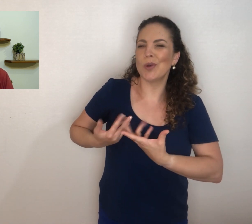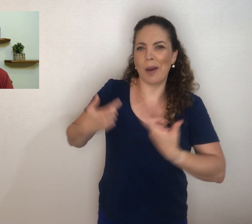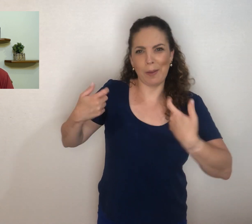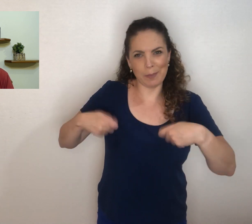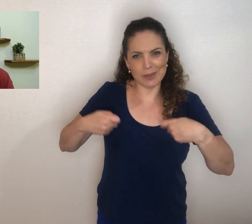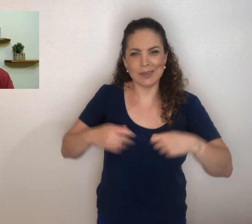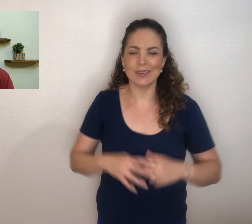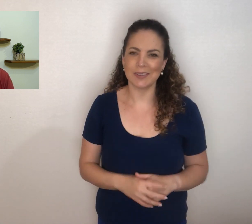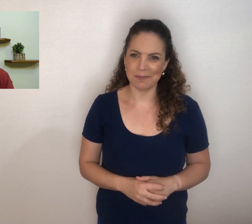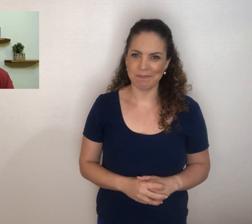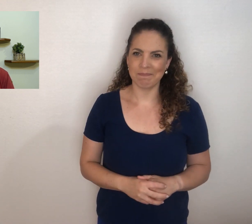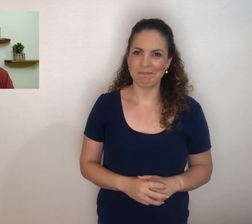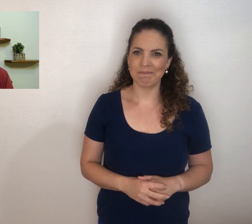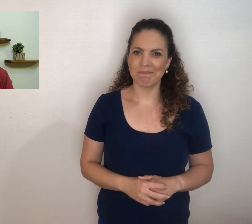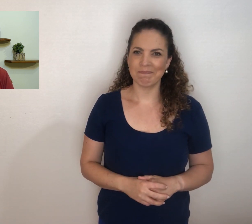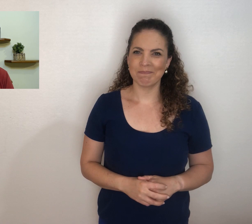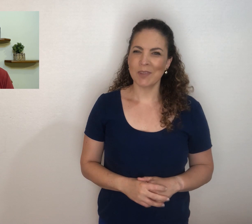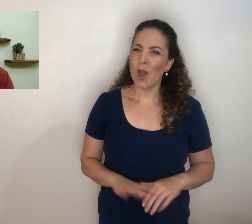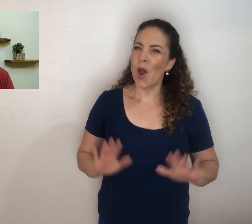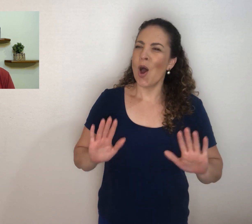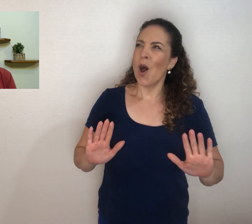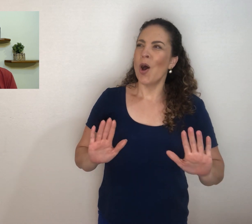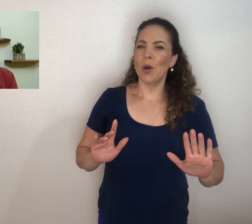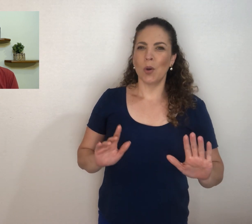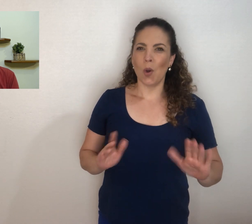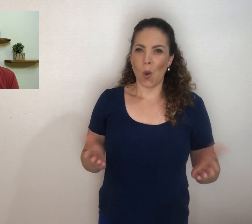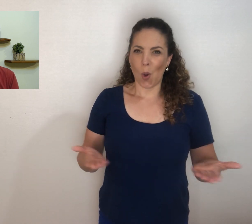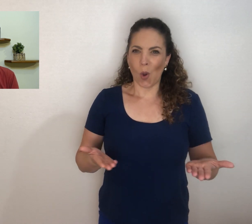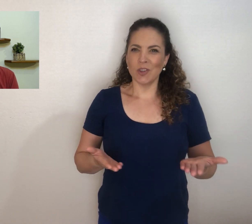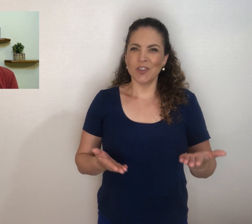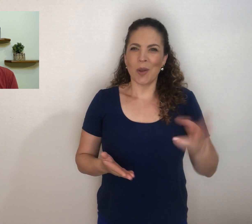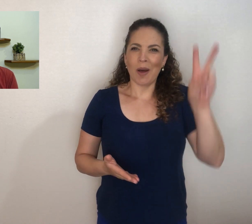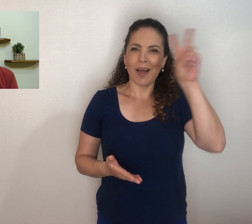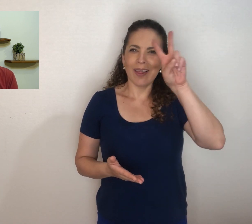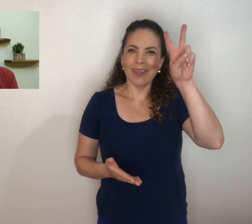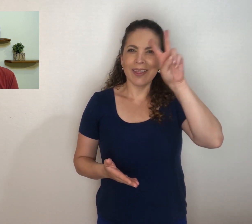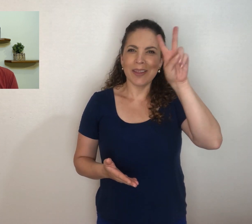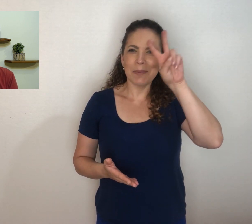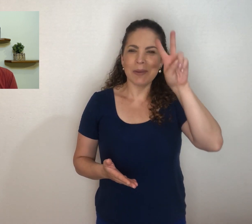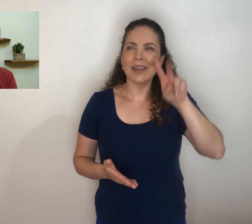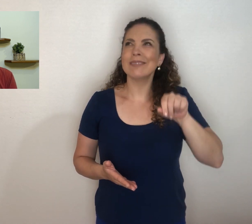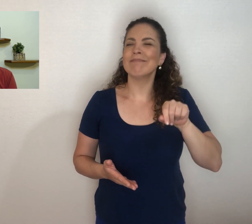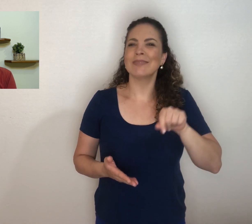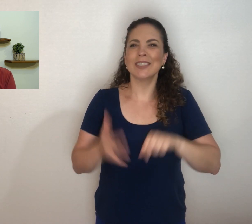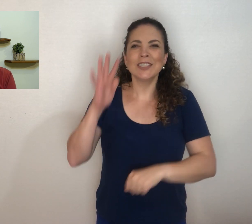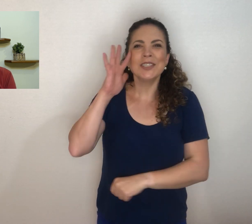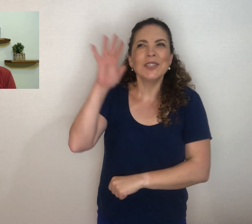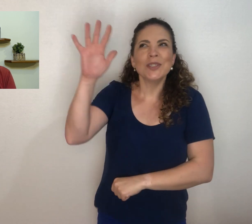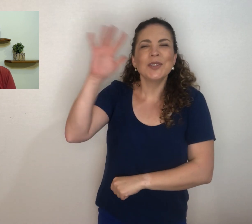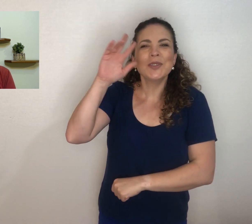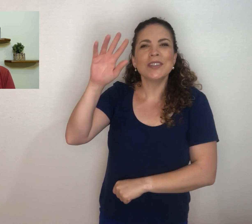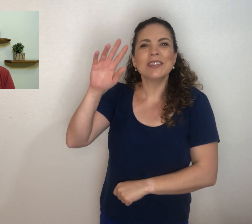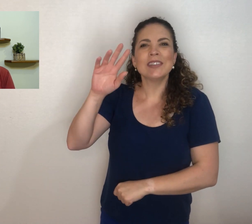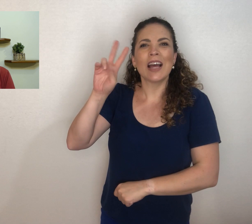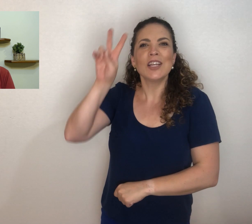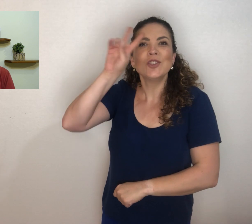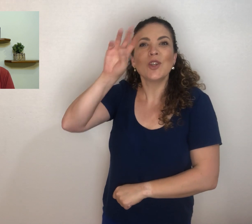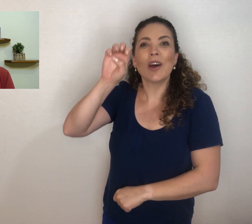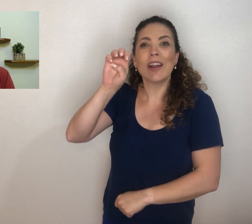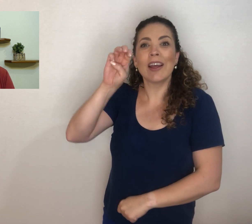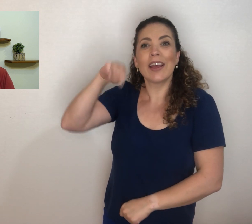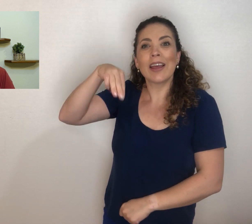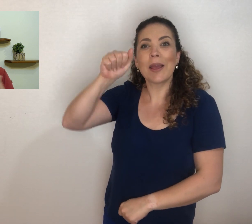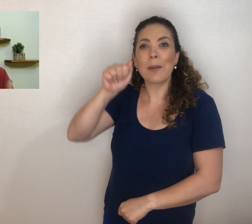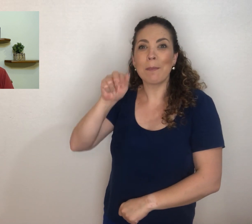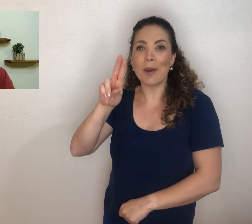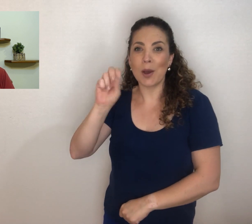Como hoje estava me lembrando daqueles 2 discípulos no caminho de Emaús, que Jesus começou a andar com